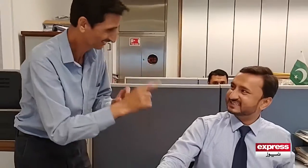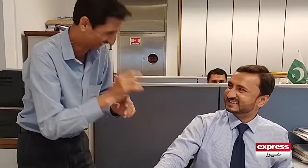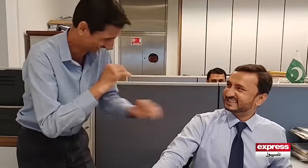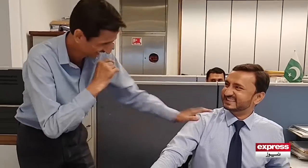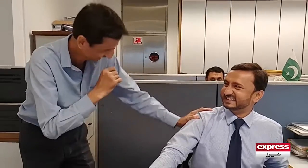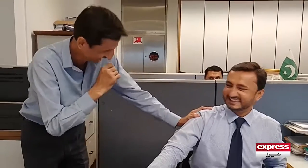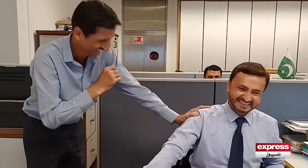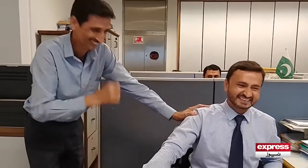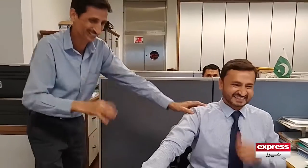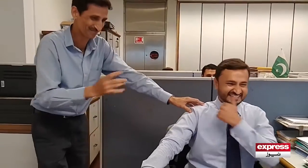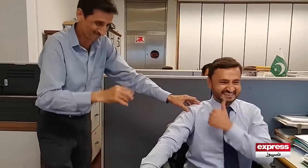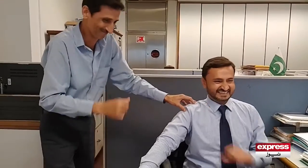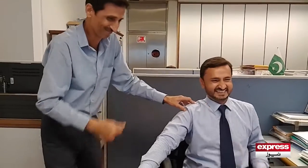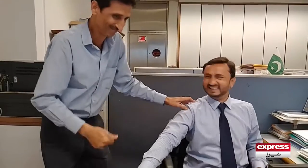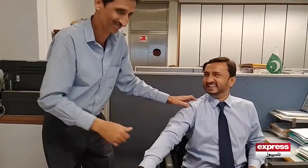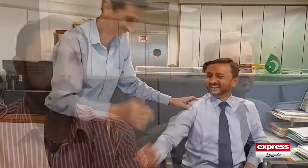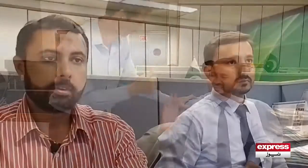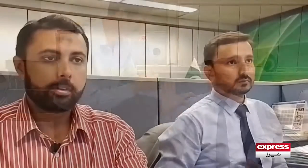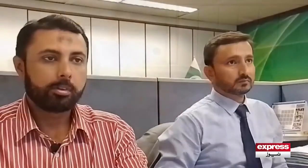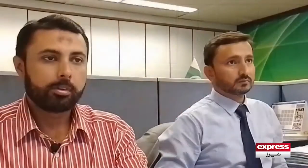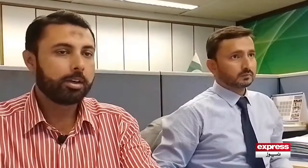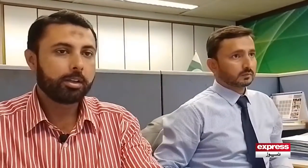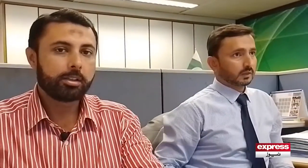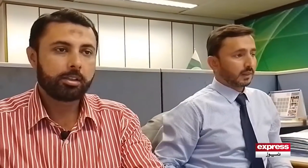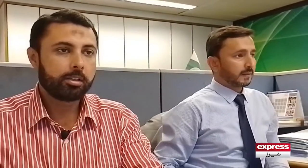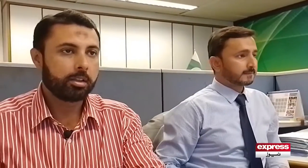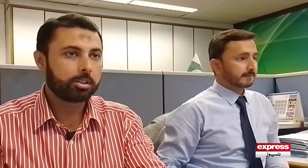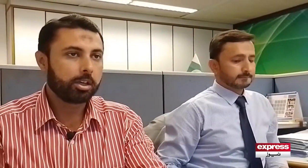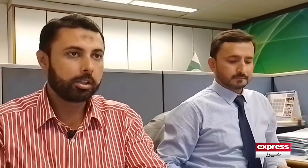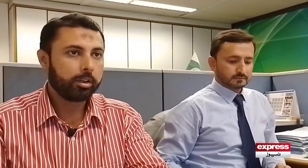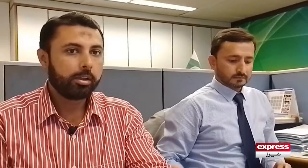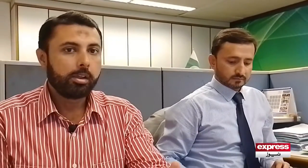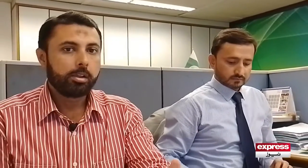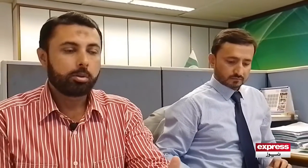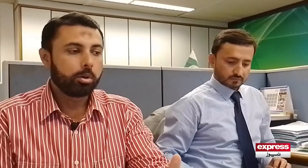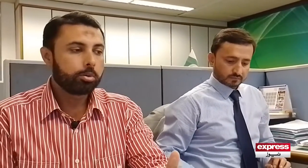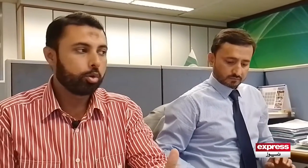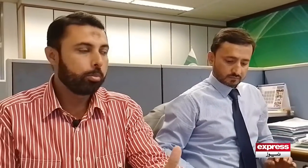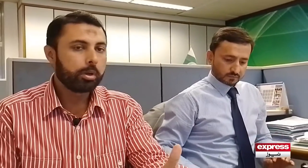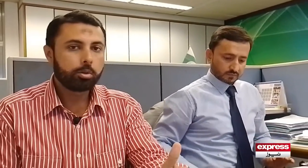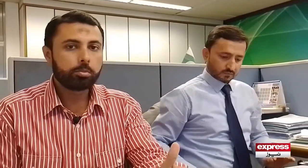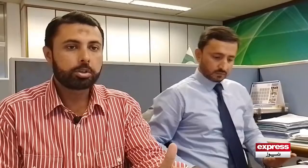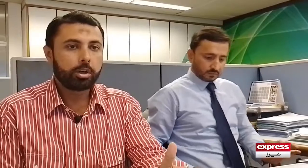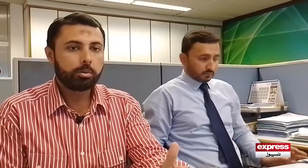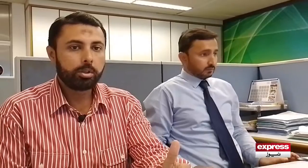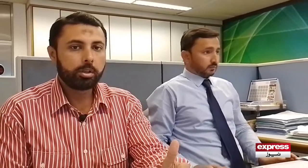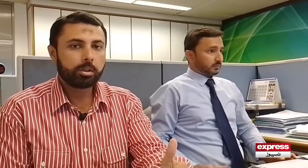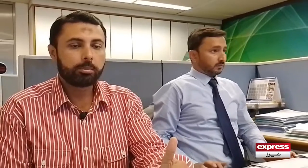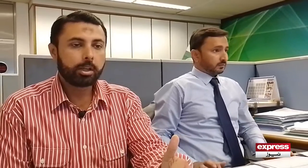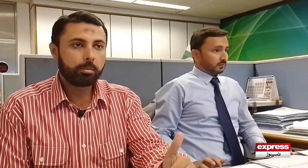काम करने के साथ अच्छा लगता है, थोड़ी भी शुरू में तो मुश्किलात हुई थी समझाने में और बोलने में, लेकिन अब जो है हम